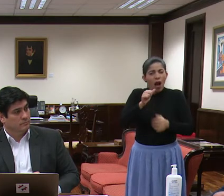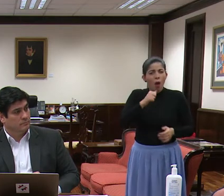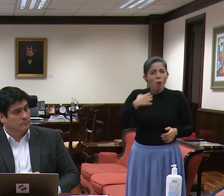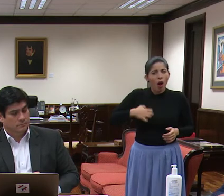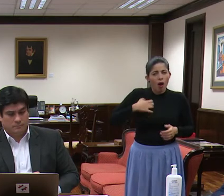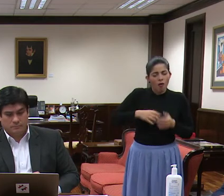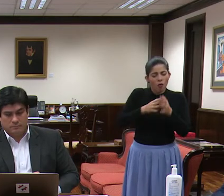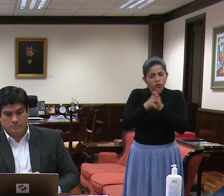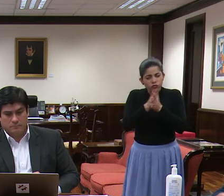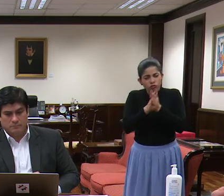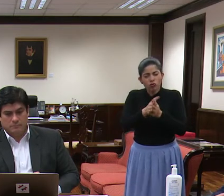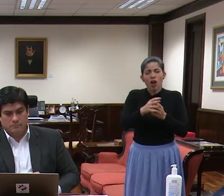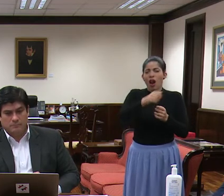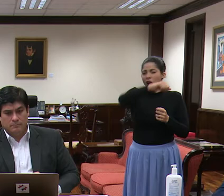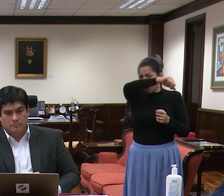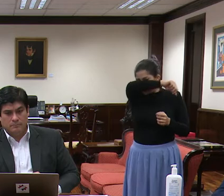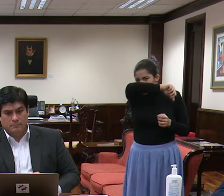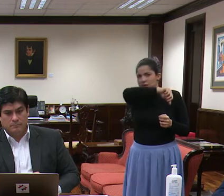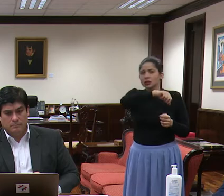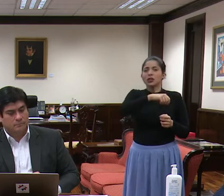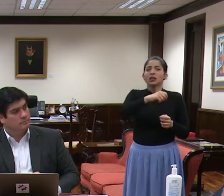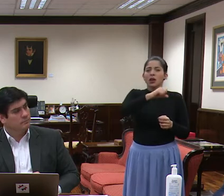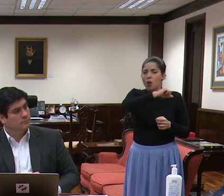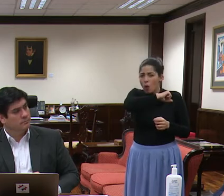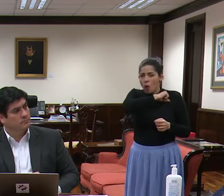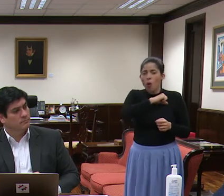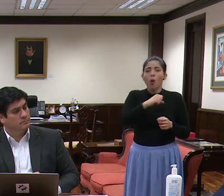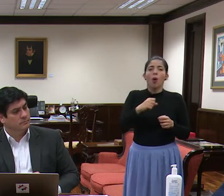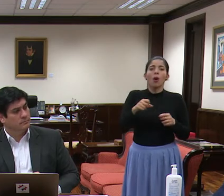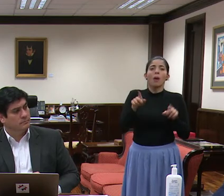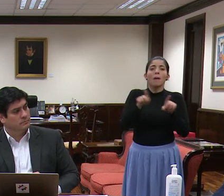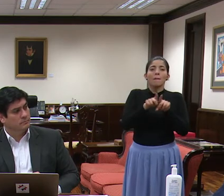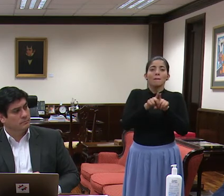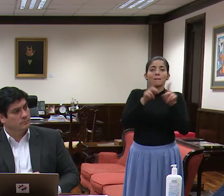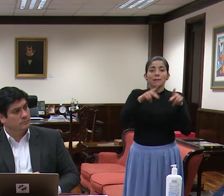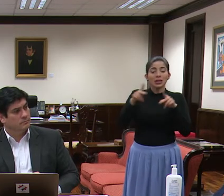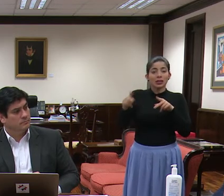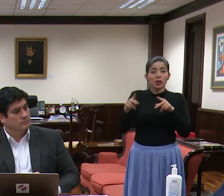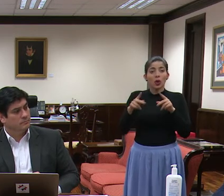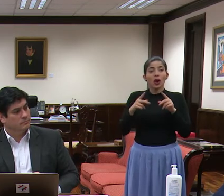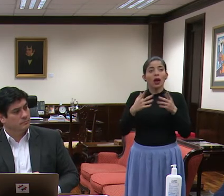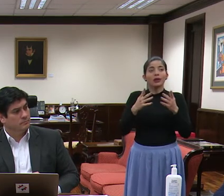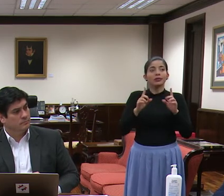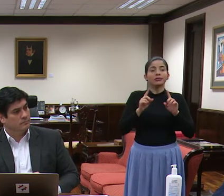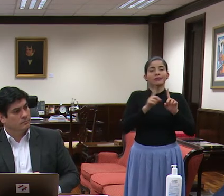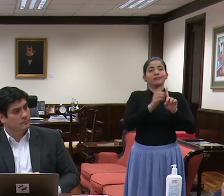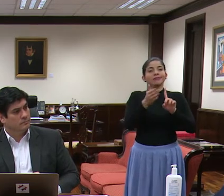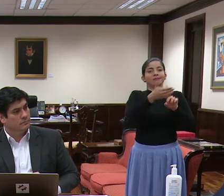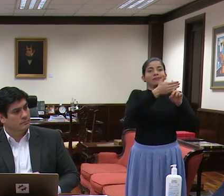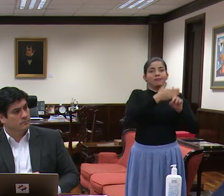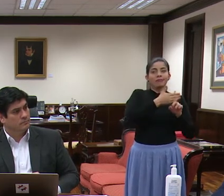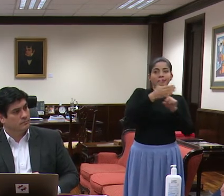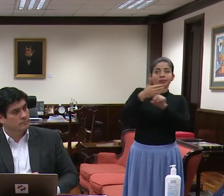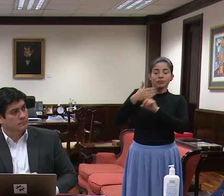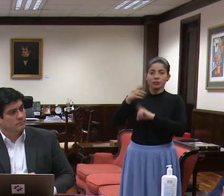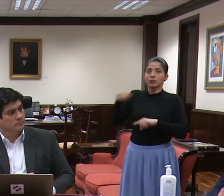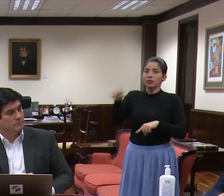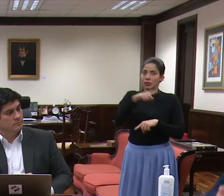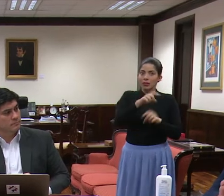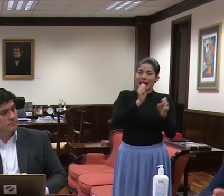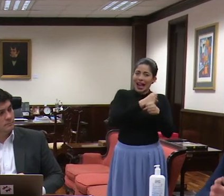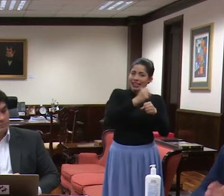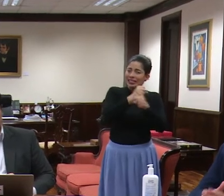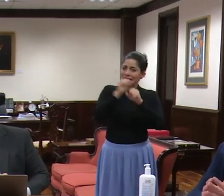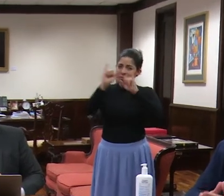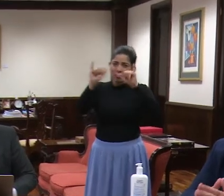jabón, la técnica del estornudo y, como decía el señor presidente, el aislamiento dentro de lo posible, pues hacerlo, hacerlo y